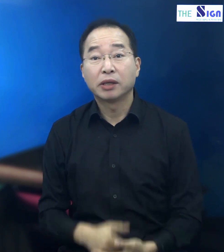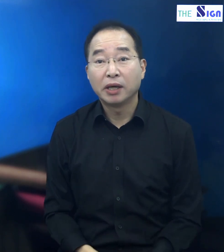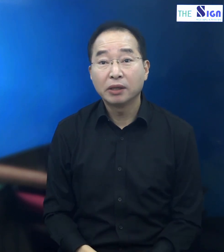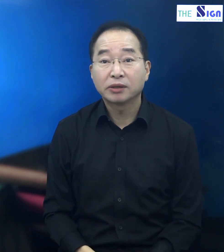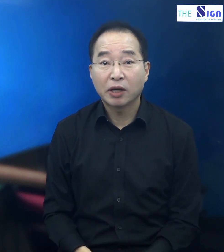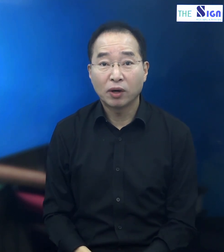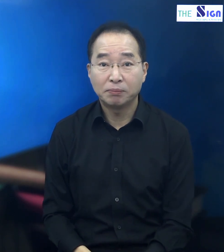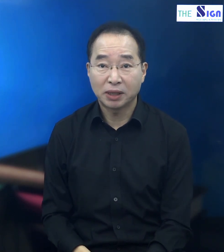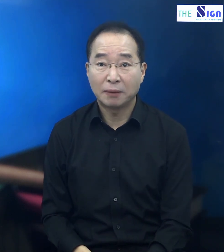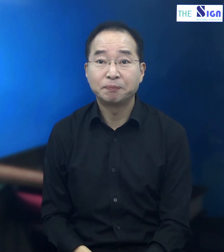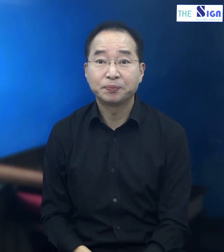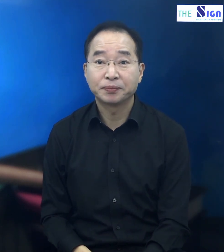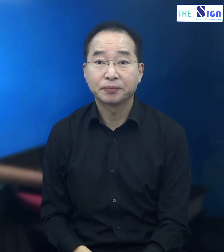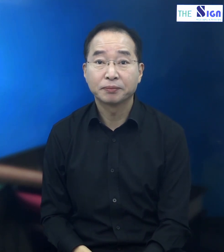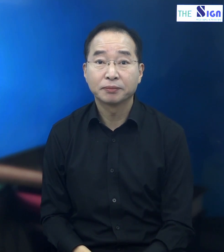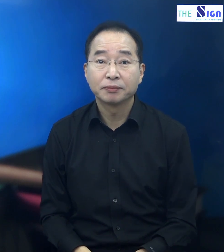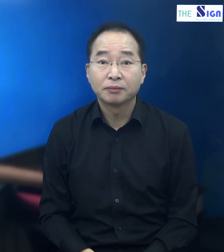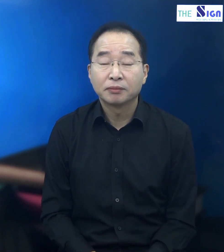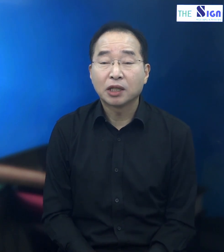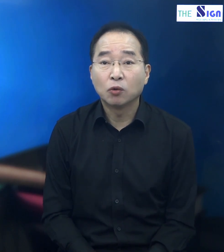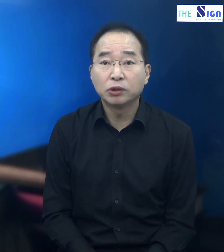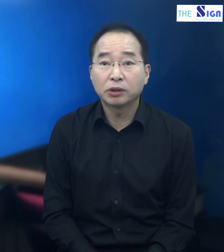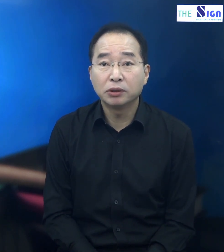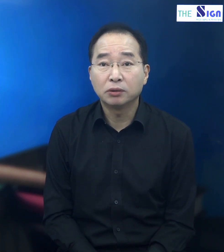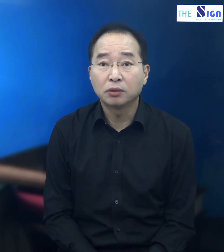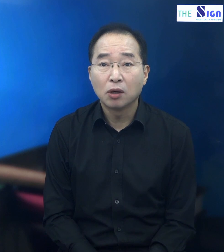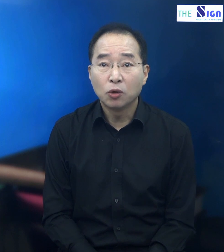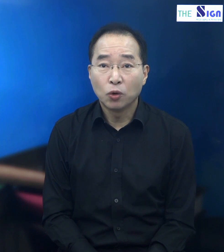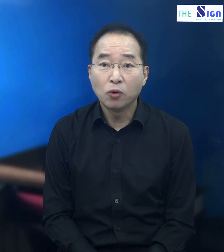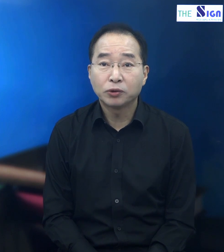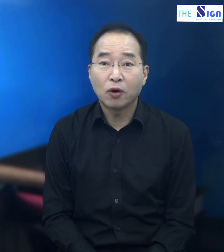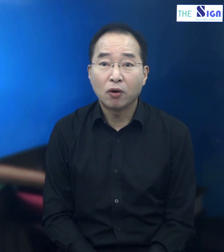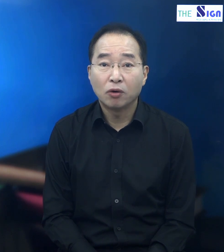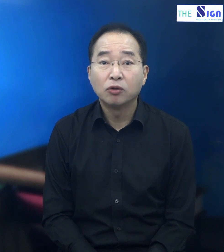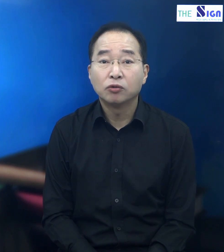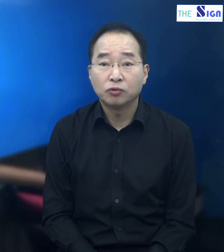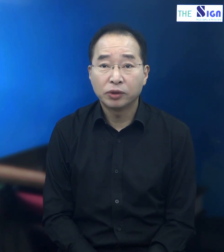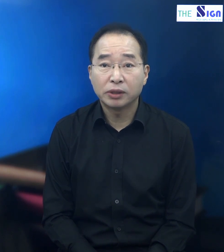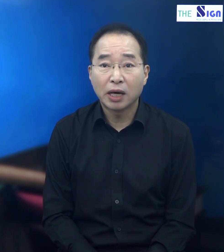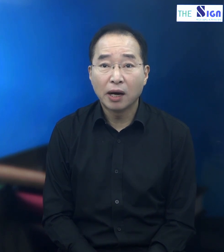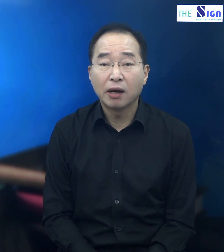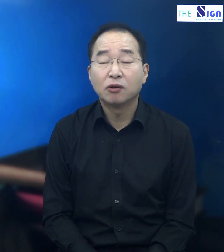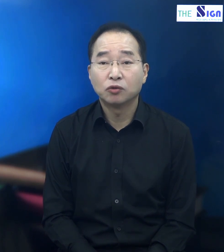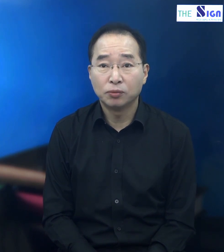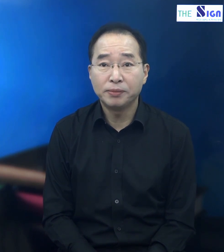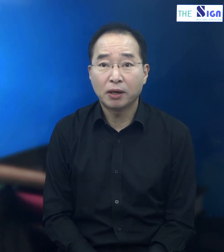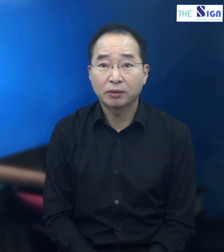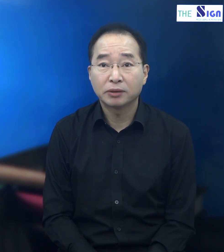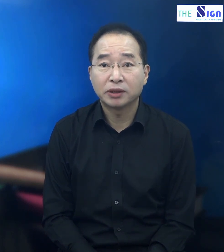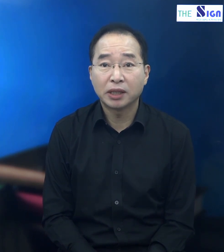이렇게 사용합니다. 자, 오늘은 용서, 우기다, 운명